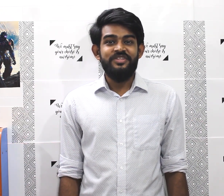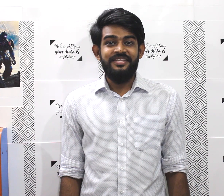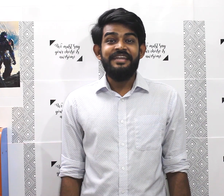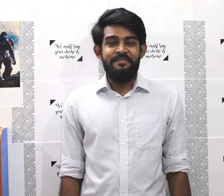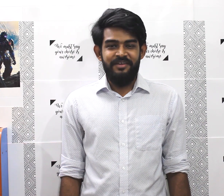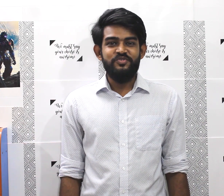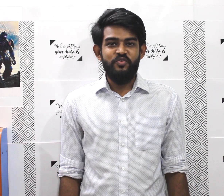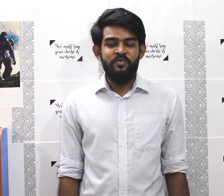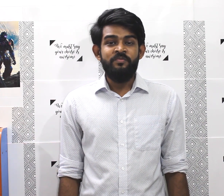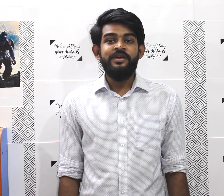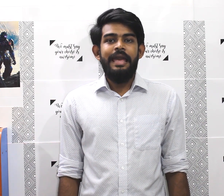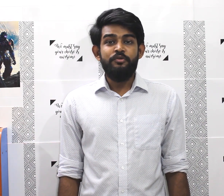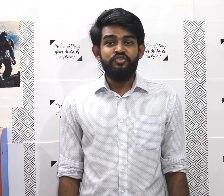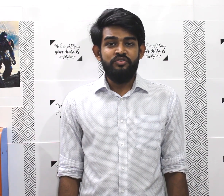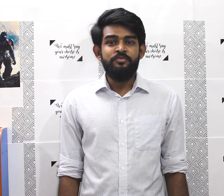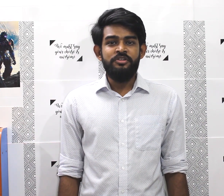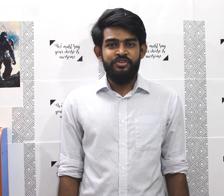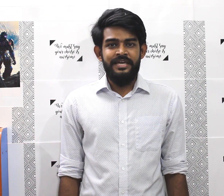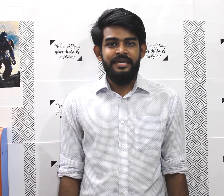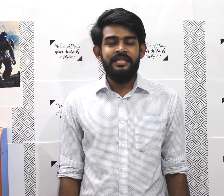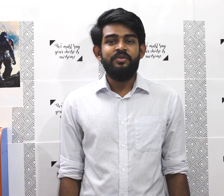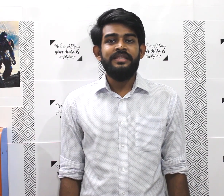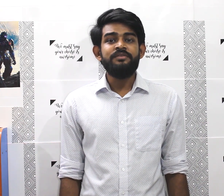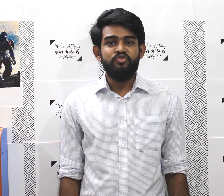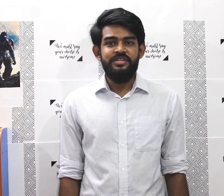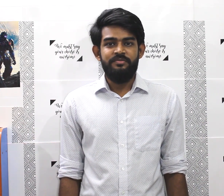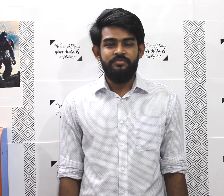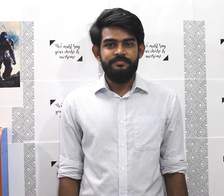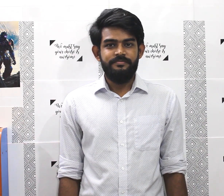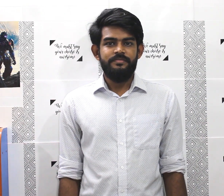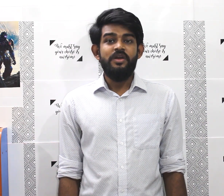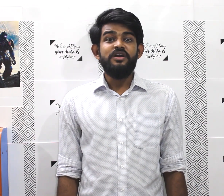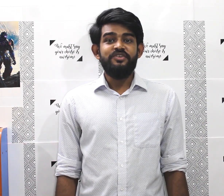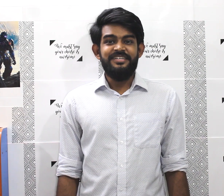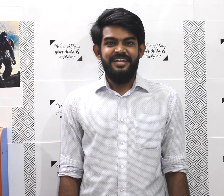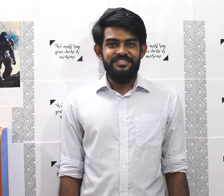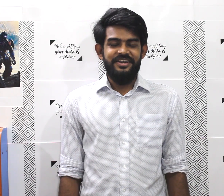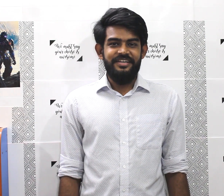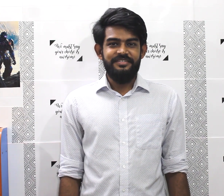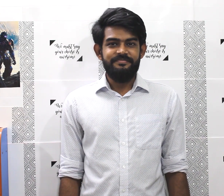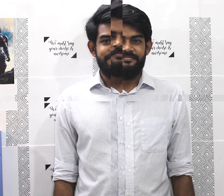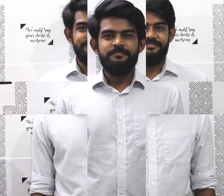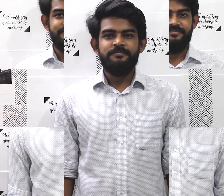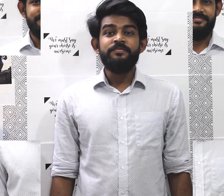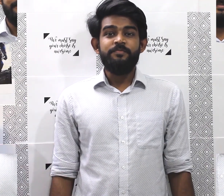উত্তরদাতার নাম অ্যানাউন্স করব এবং যদি কোনো ভুল ত্রুটি থাকে তাহলে তা শুধরে দিব। সো লেটস গেট স্টার্টেড।